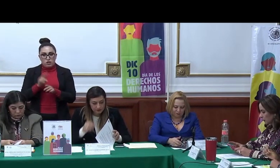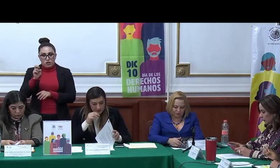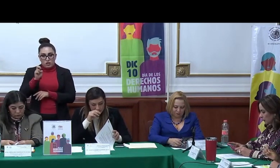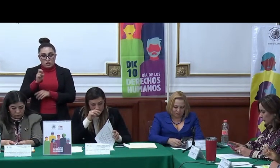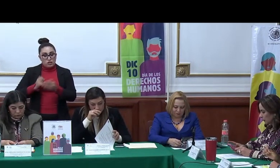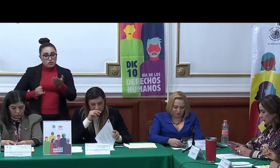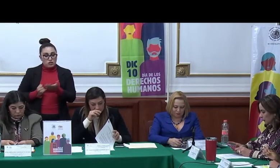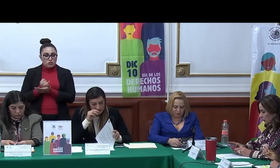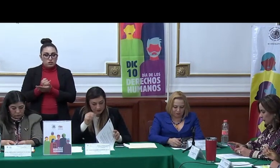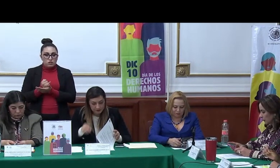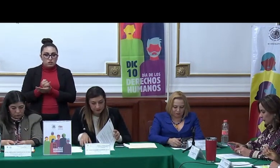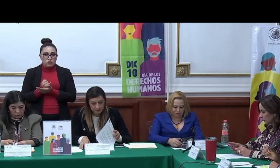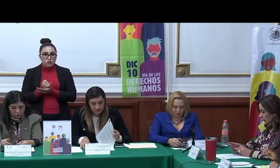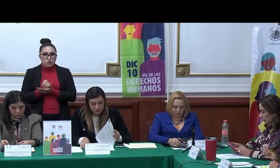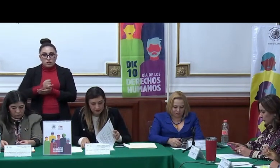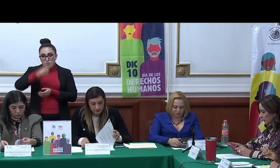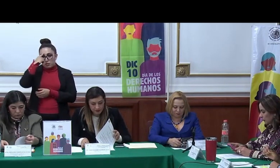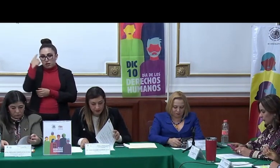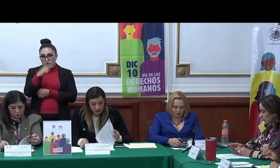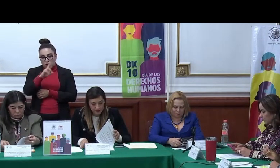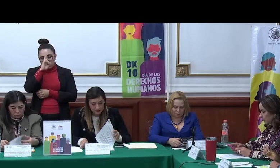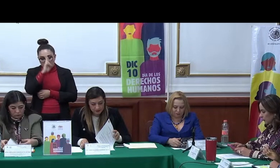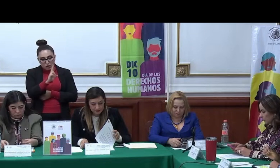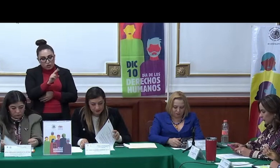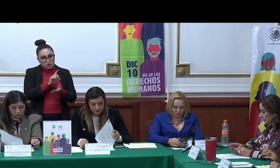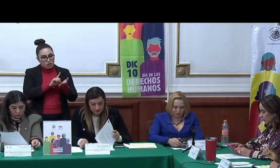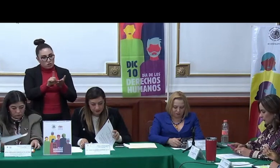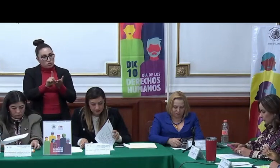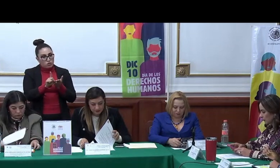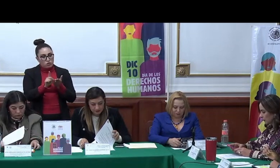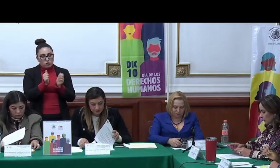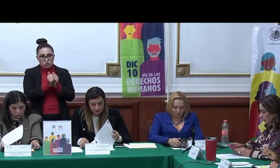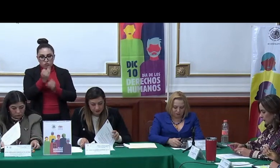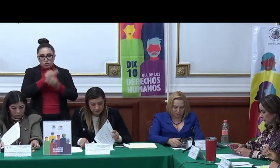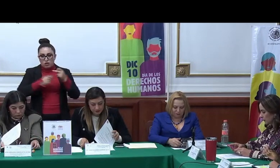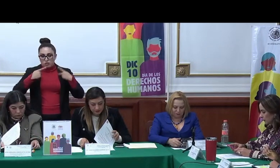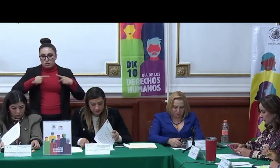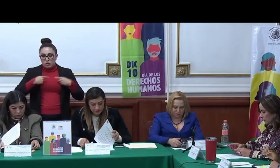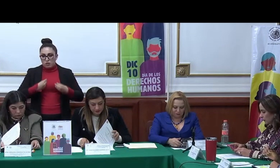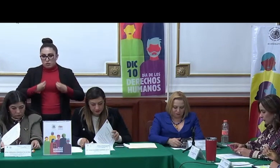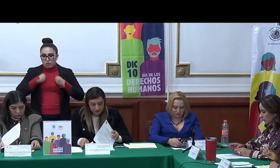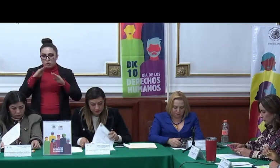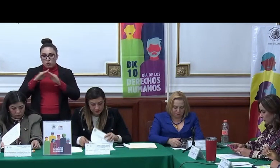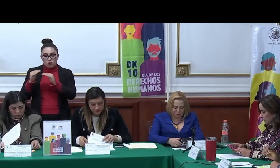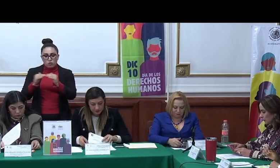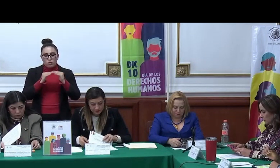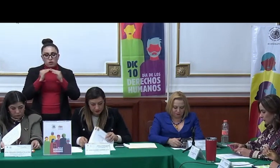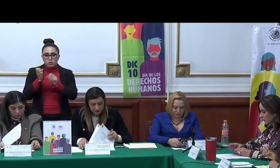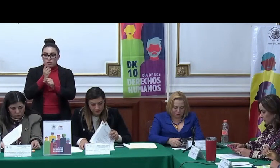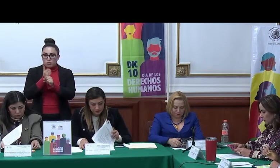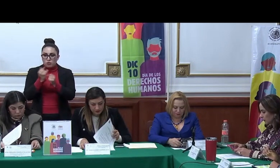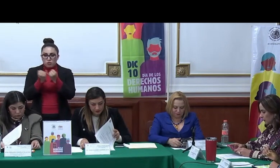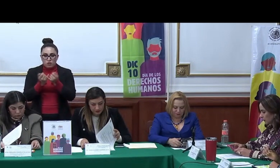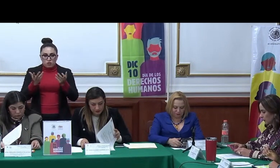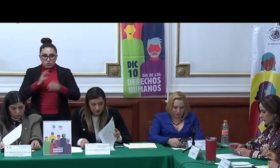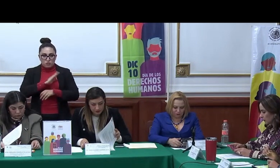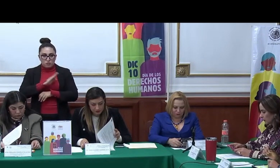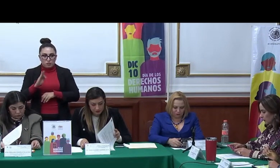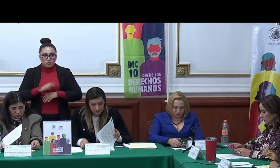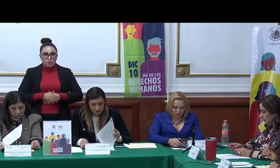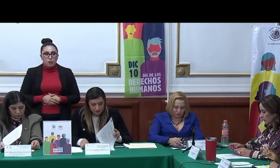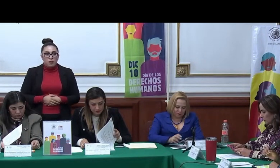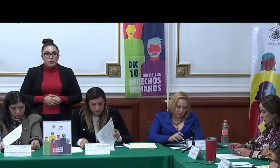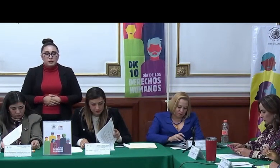que responde el derecho de todas y todos a vivir en igualdad de condiciones.